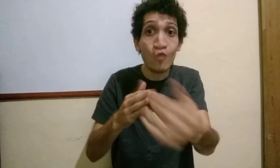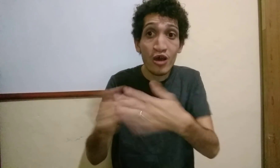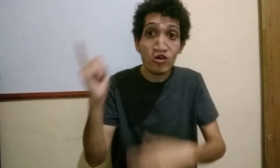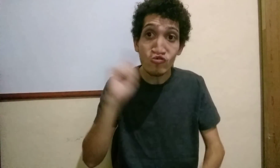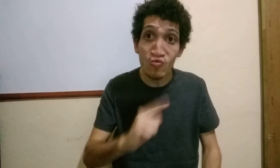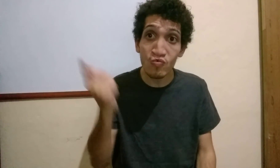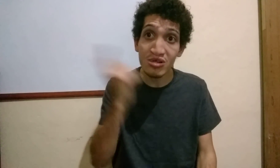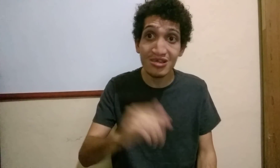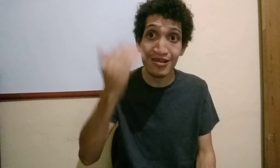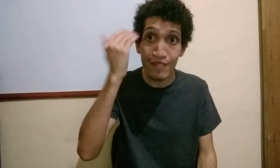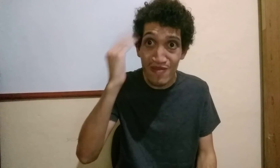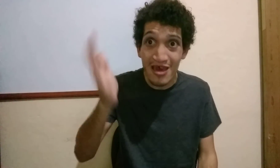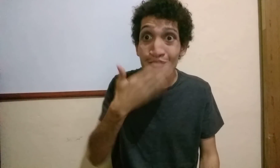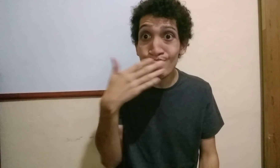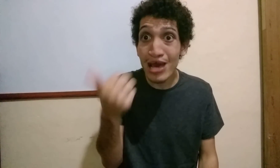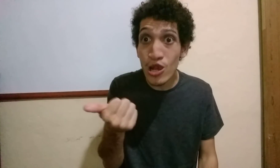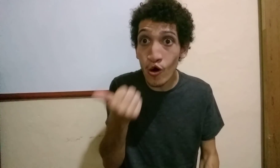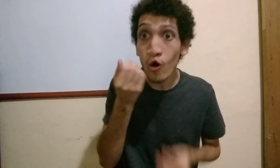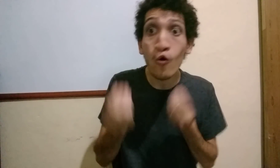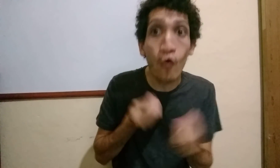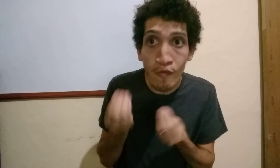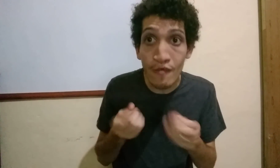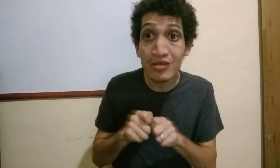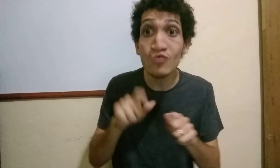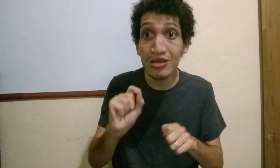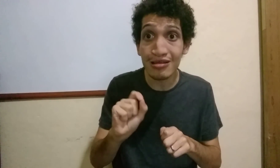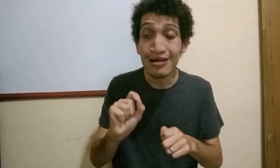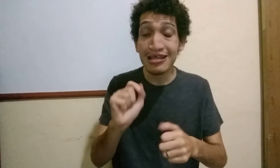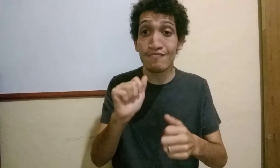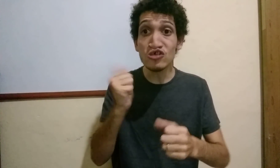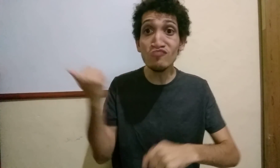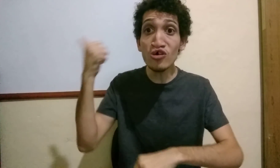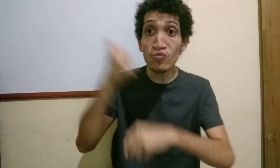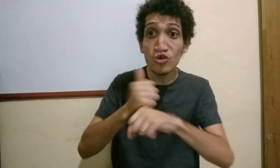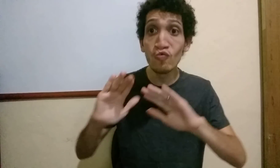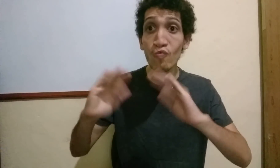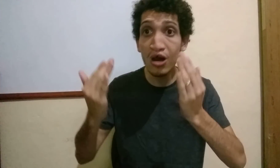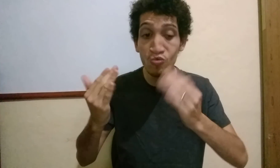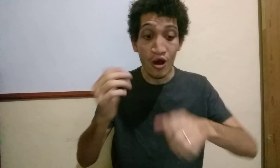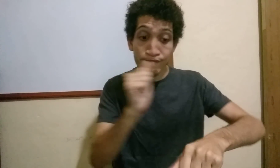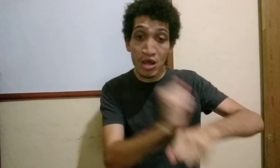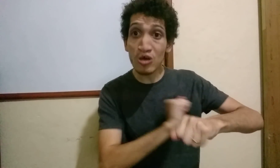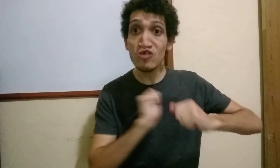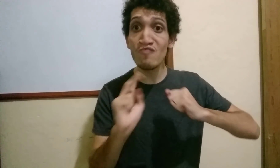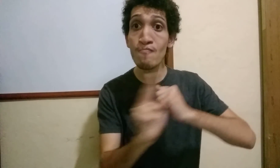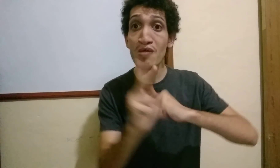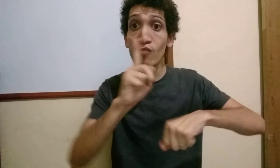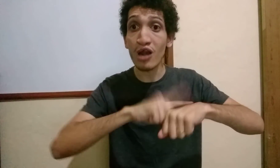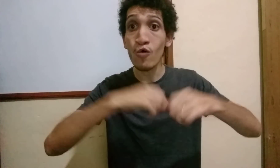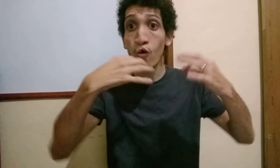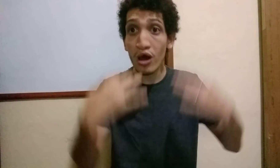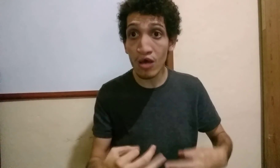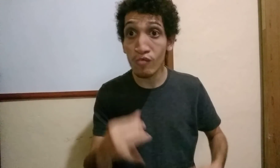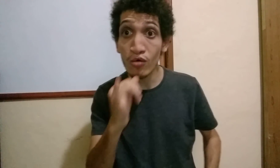qualquer mundo conseguir entender melhor? Como! Vai fazer o quê? Você vai substituir o quando pelo adverbe temporal correto! Por